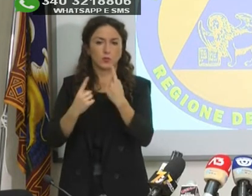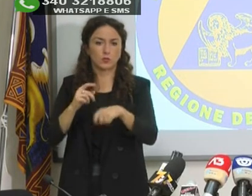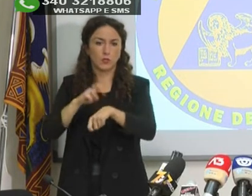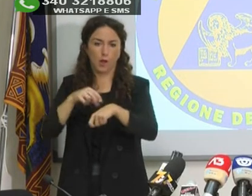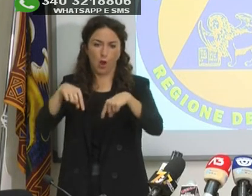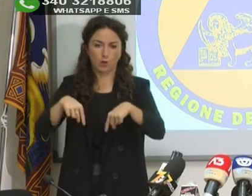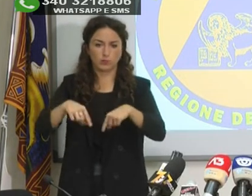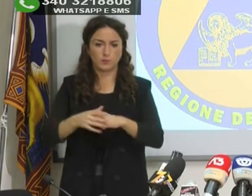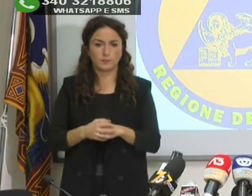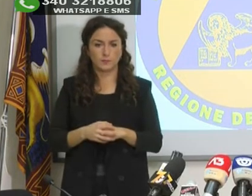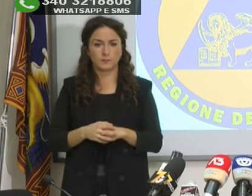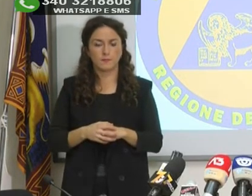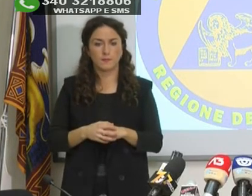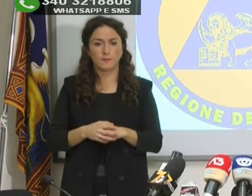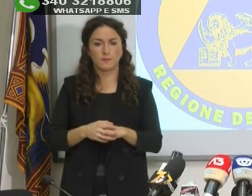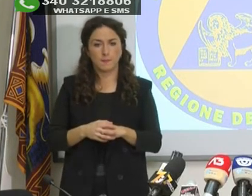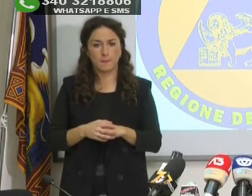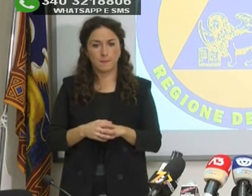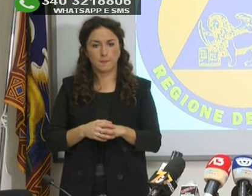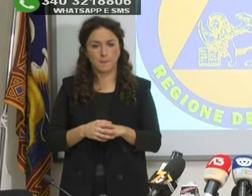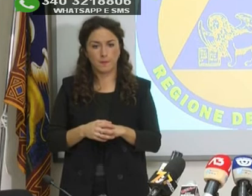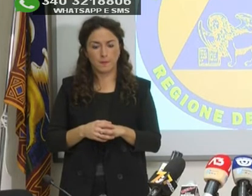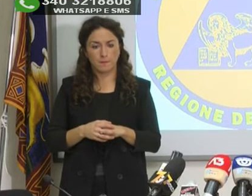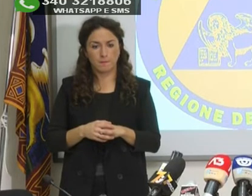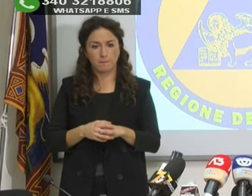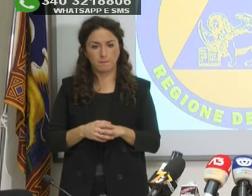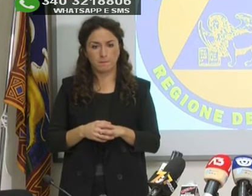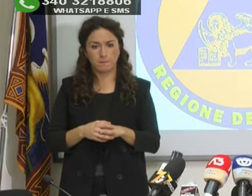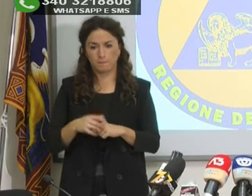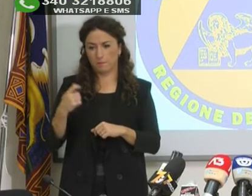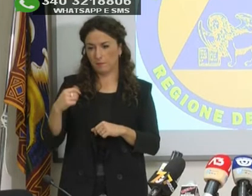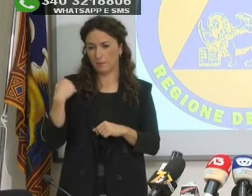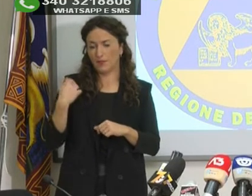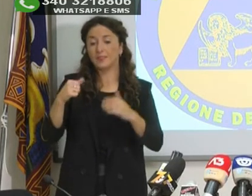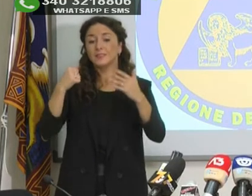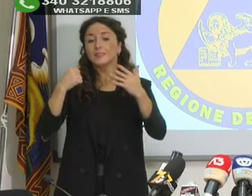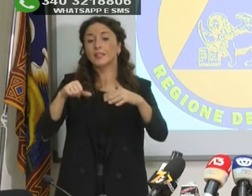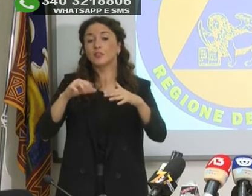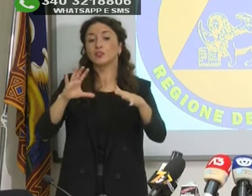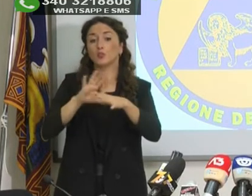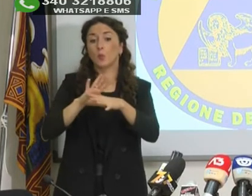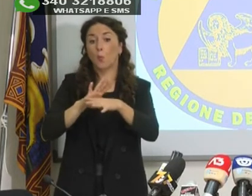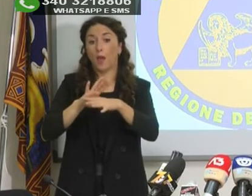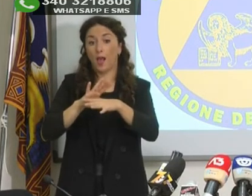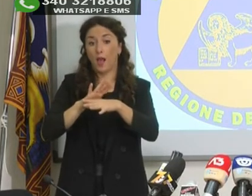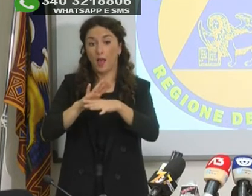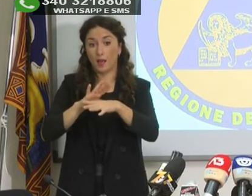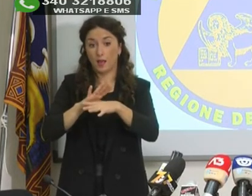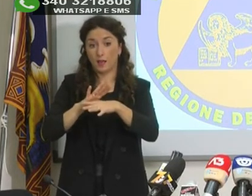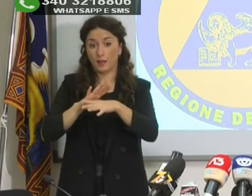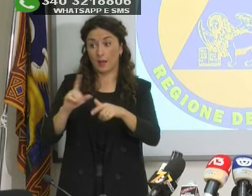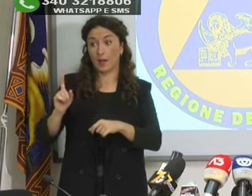oggi. Sono in arrivo, come si diceva, prima diceva il Presidente, 16 squadre che